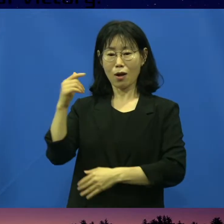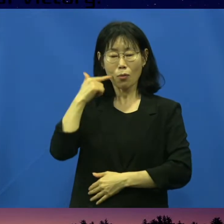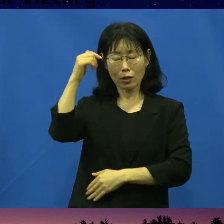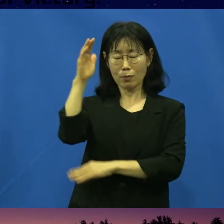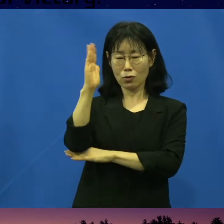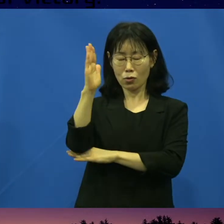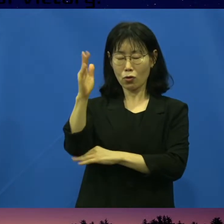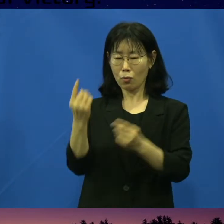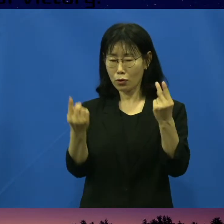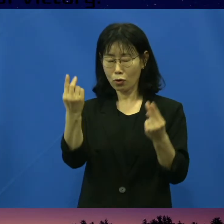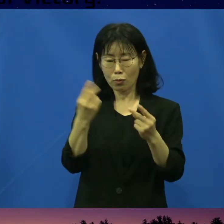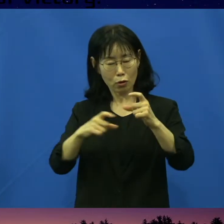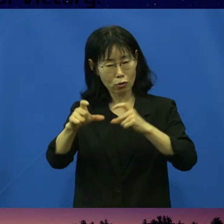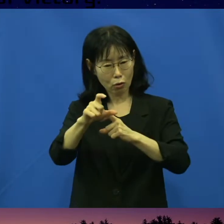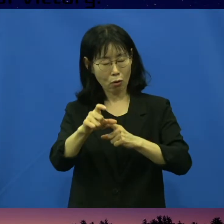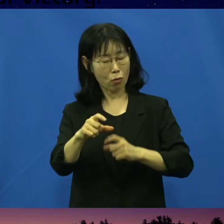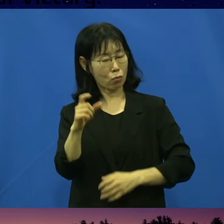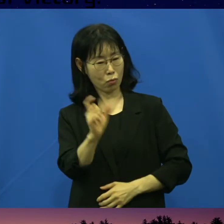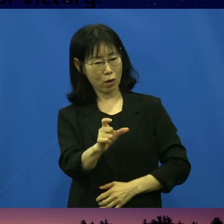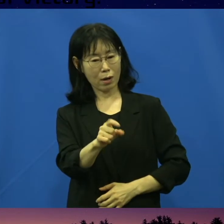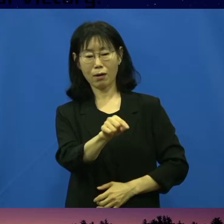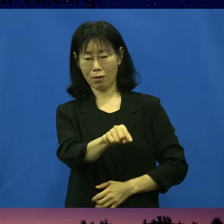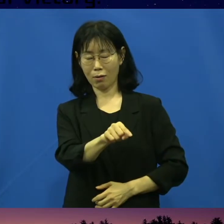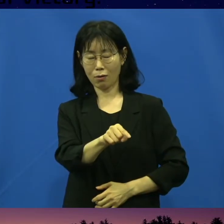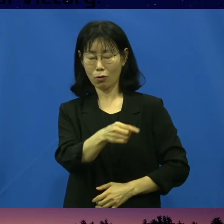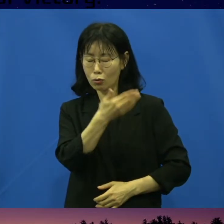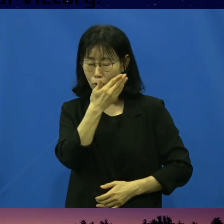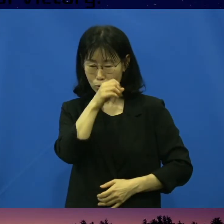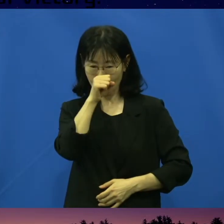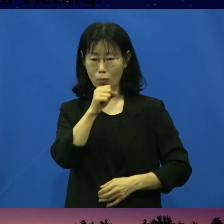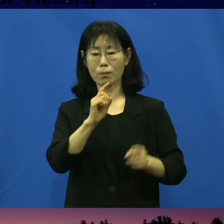여러분, 주변에 사람들이 조언을 잘해야 돼요.